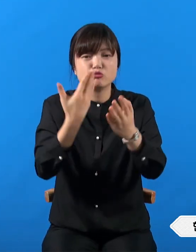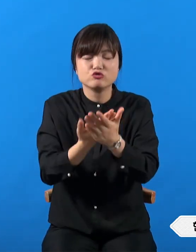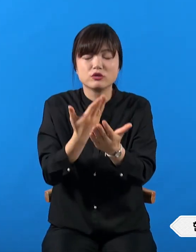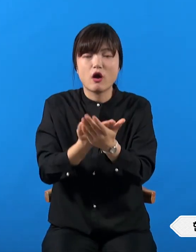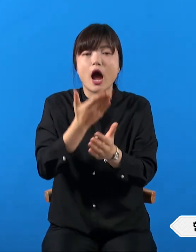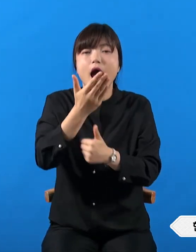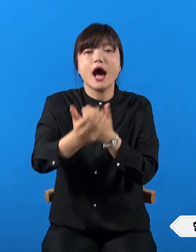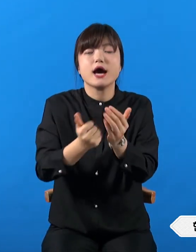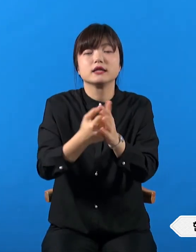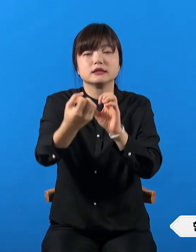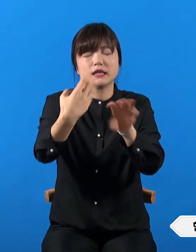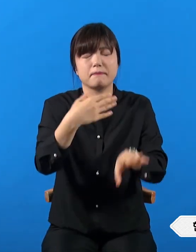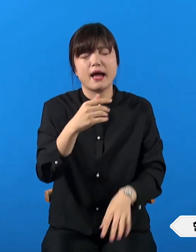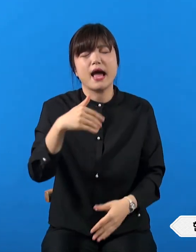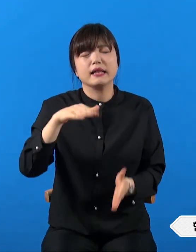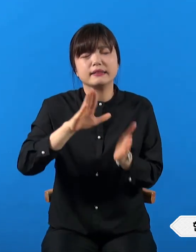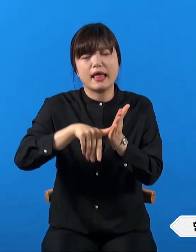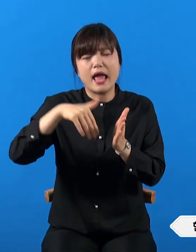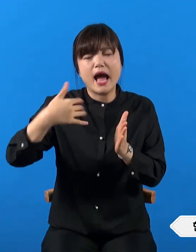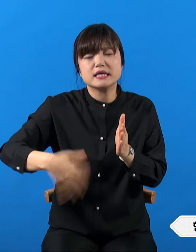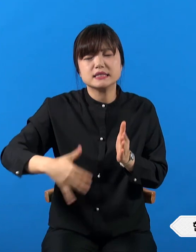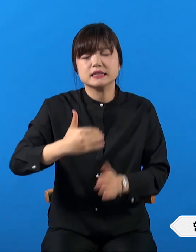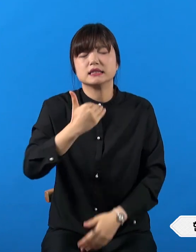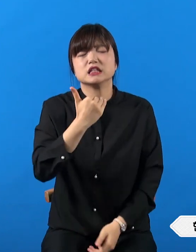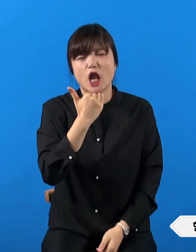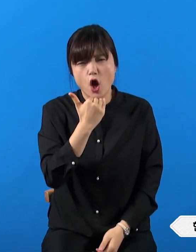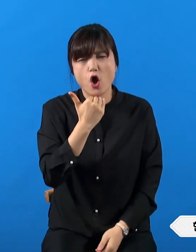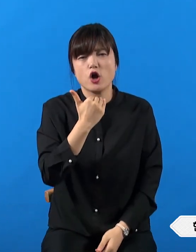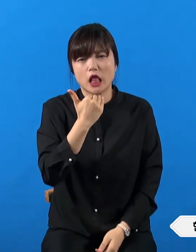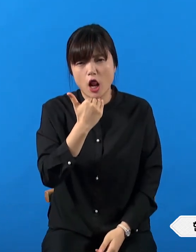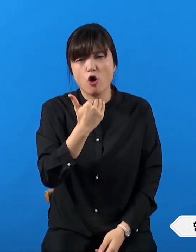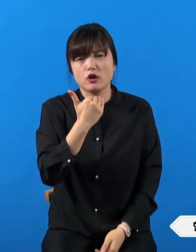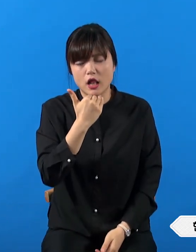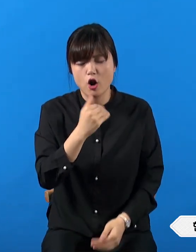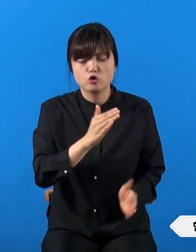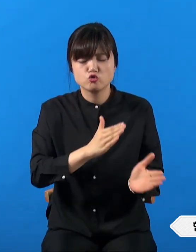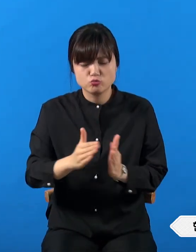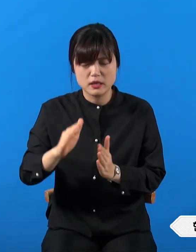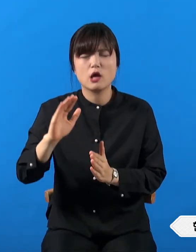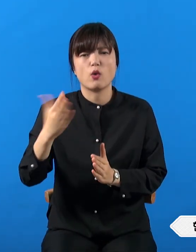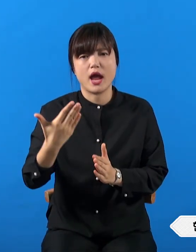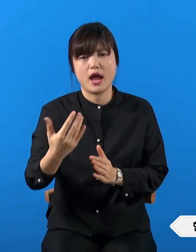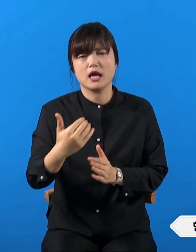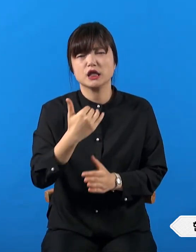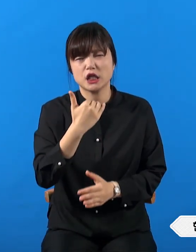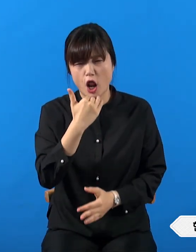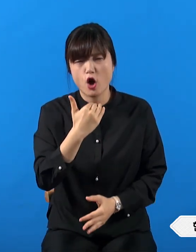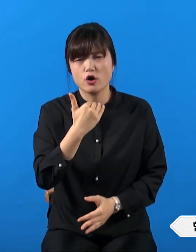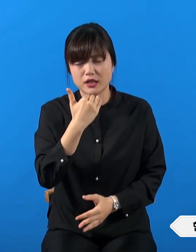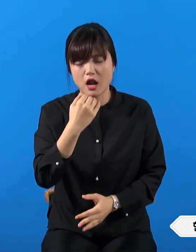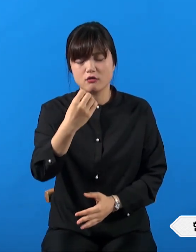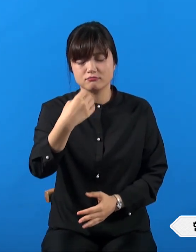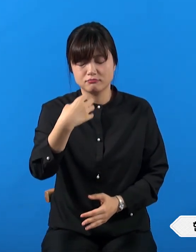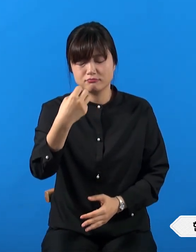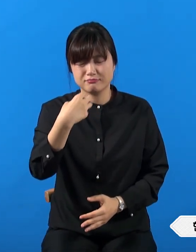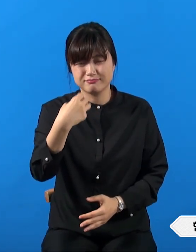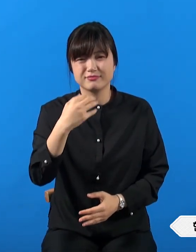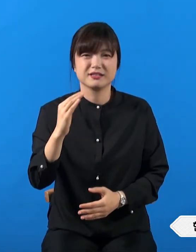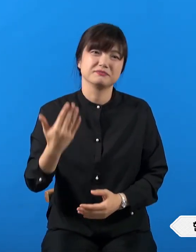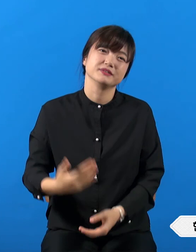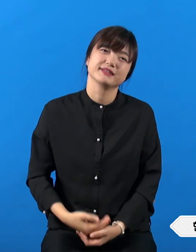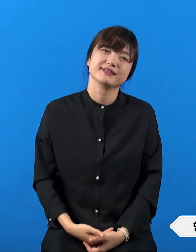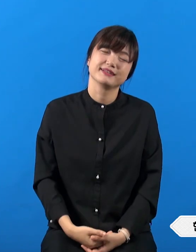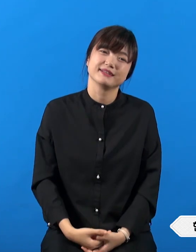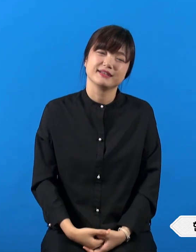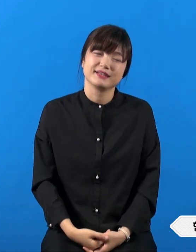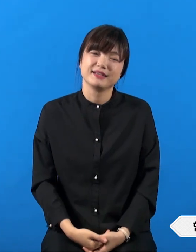하는데 하나님께서는 아니다. 아직 때가 아니다. 조금 더 준비되어야 할 것이 있다. 그래서 기다려라